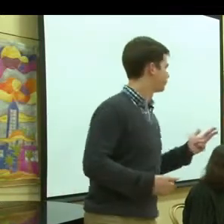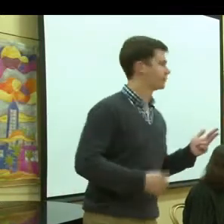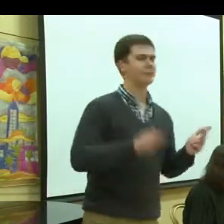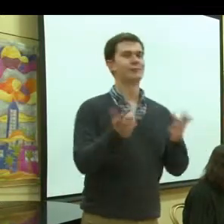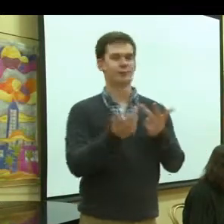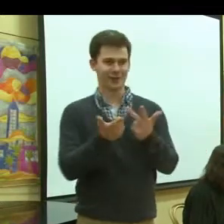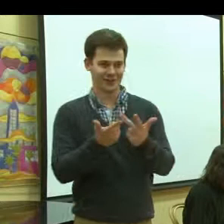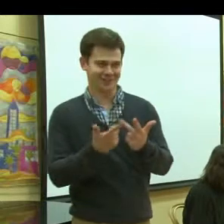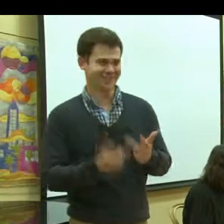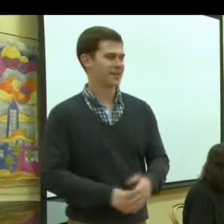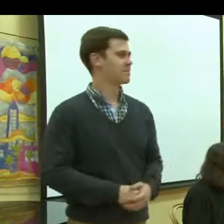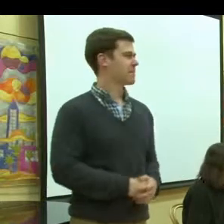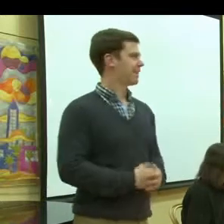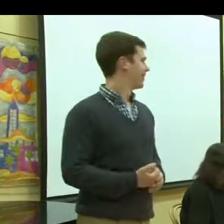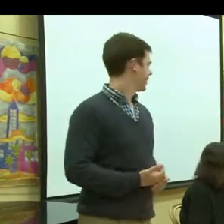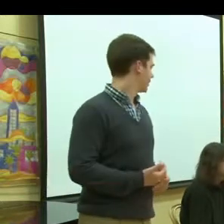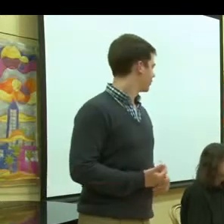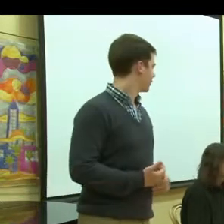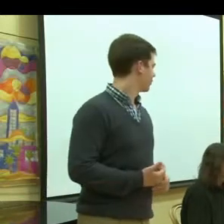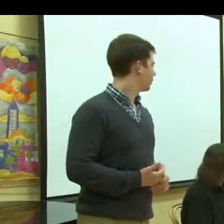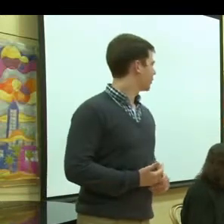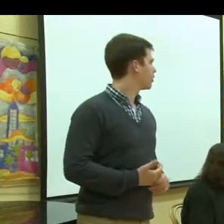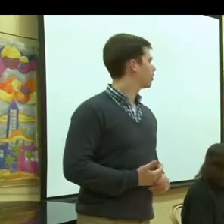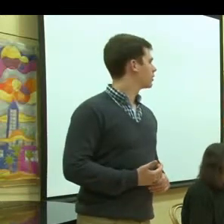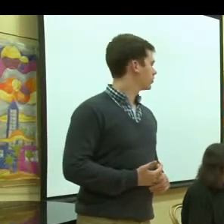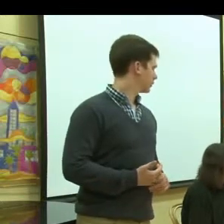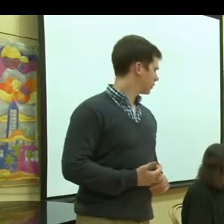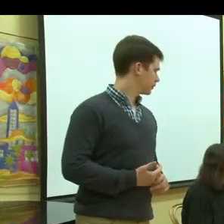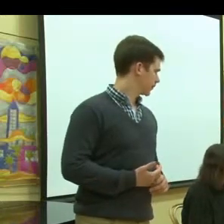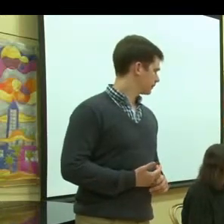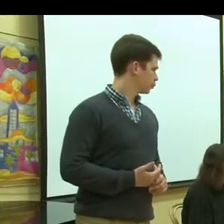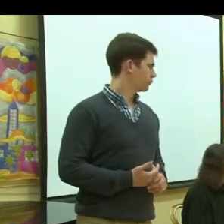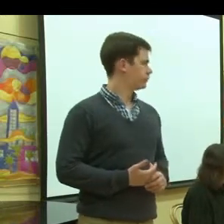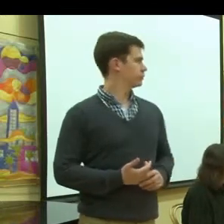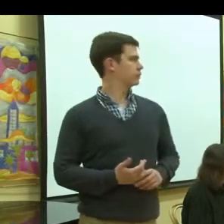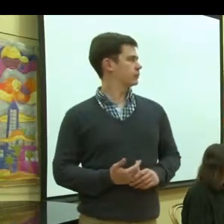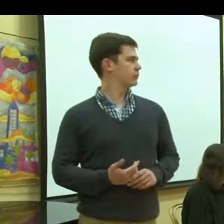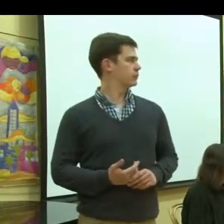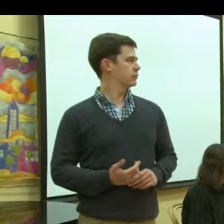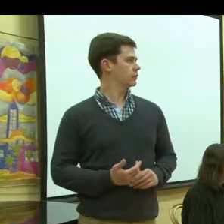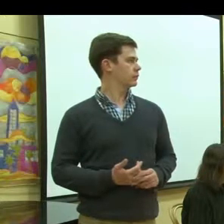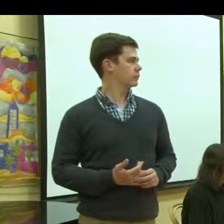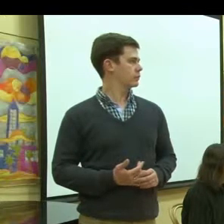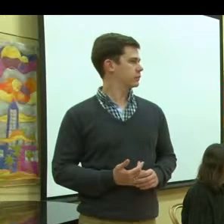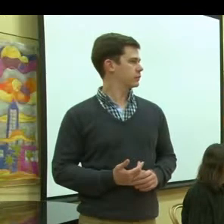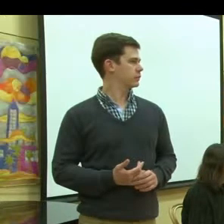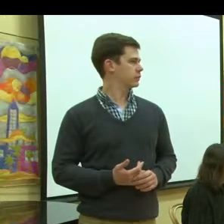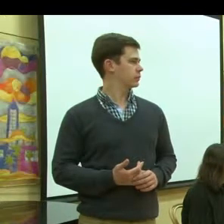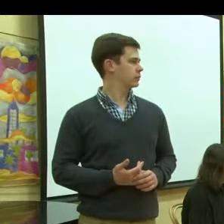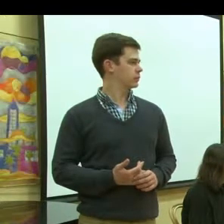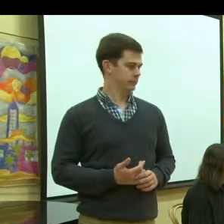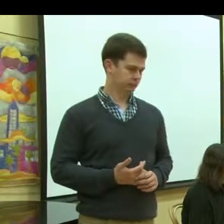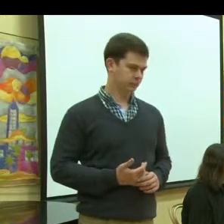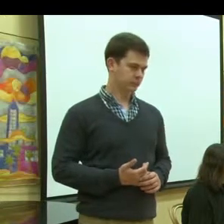Dobrze, i teraz pytanie trzecie w takim razie, później pozwolimy sobie. Para los que nos escuchan, nosotros estamos viendo